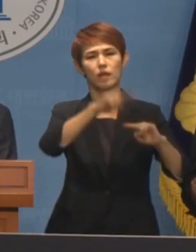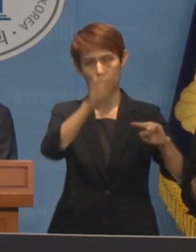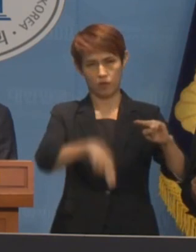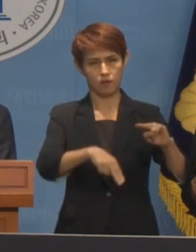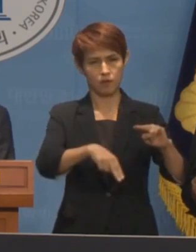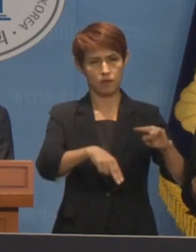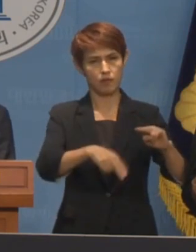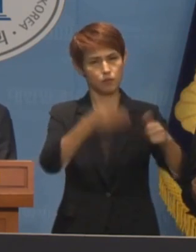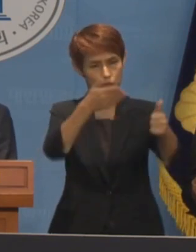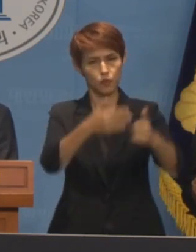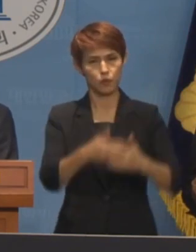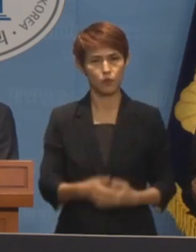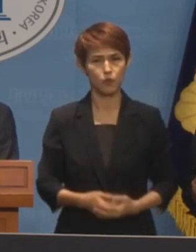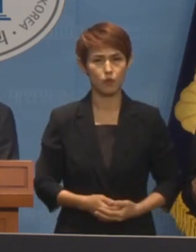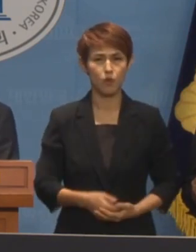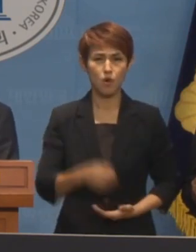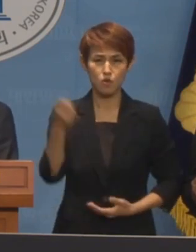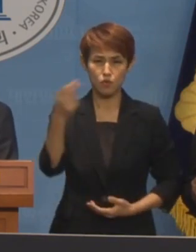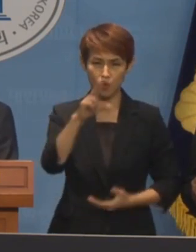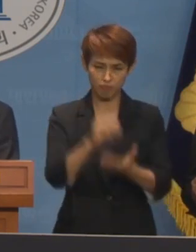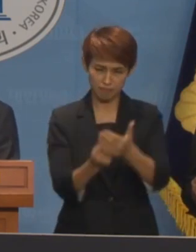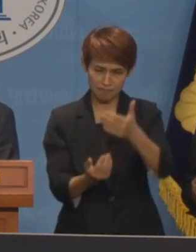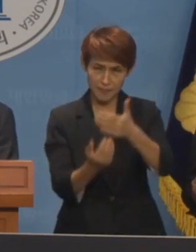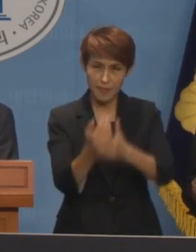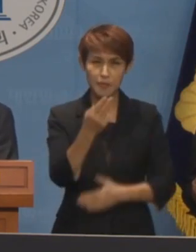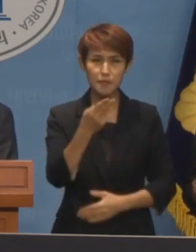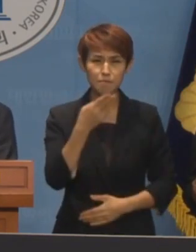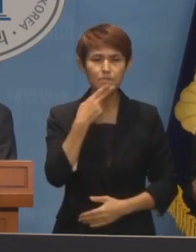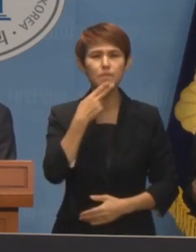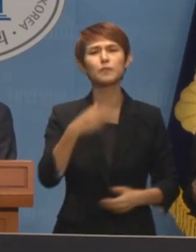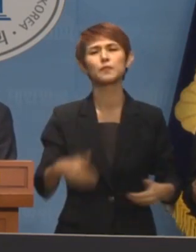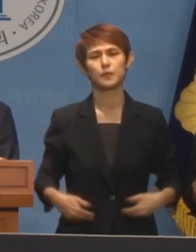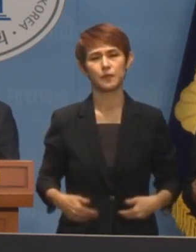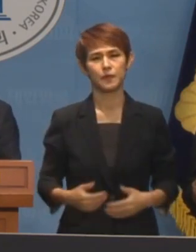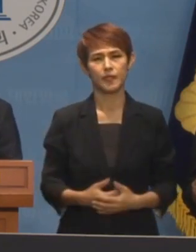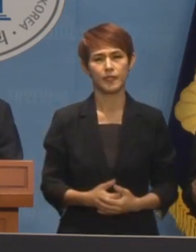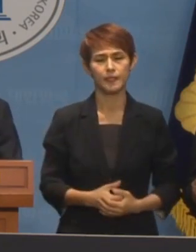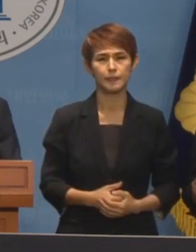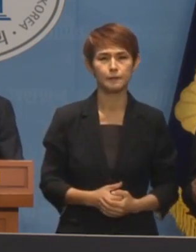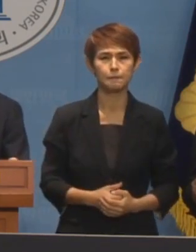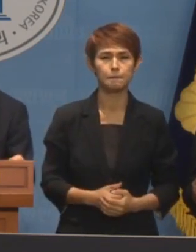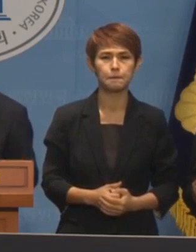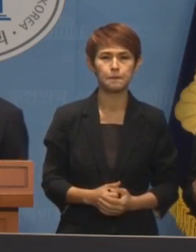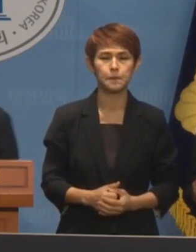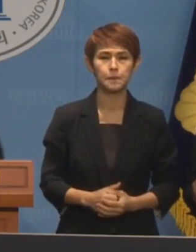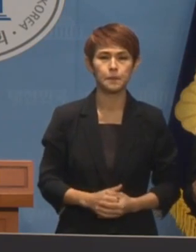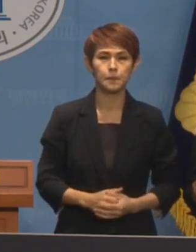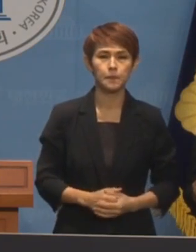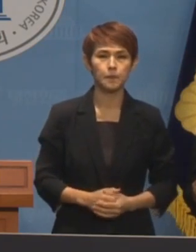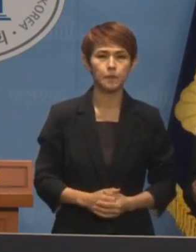다시는 이런 일이 재발되지 말아야 할 것입니다. 이상입니다. 감사합니다.